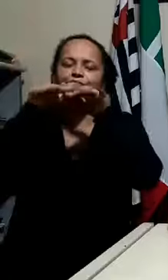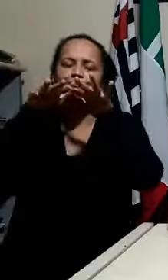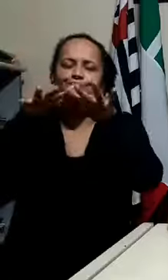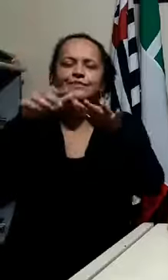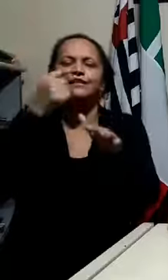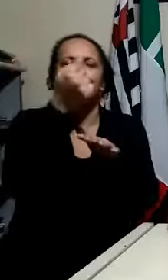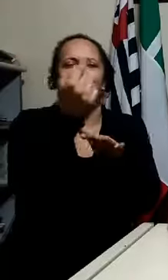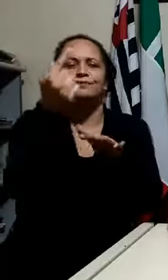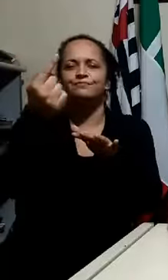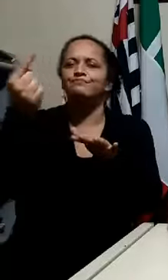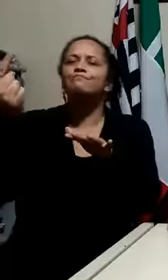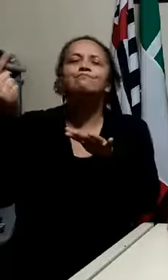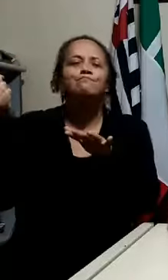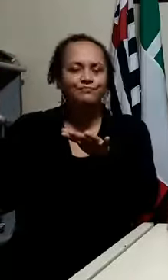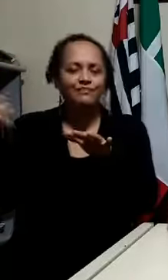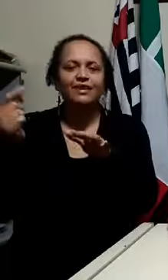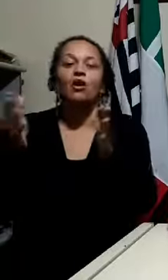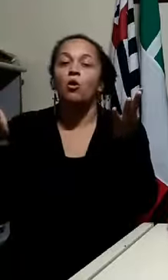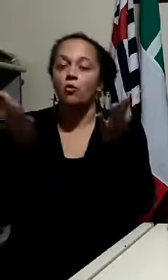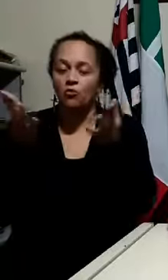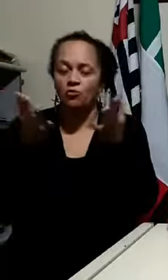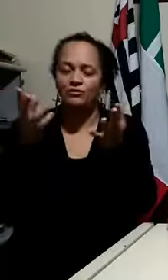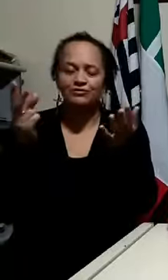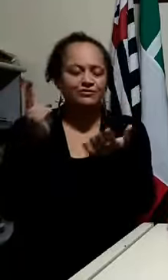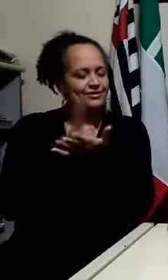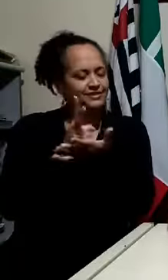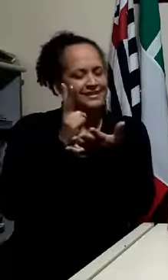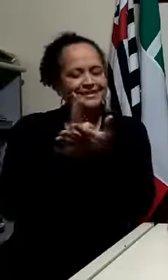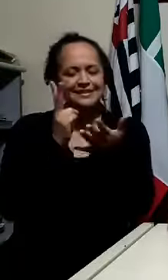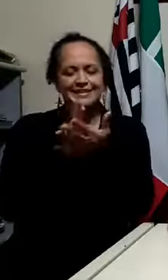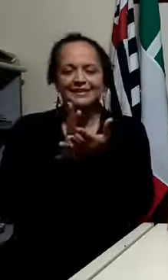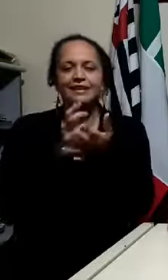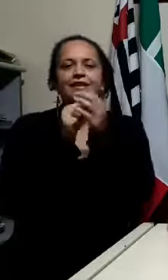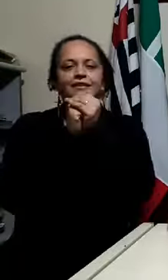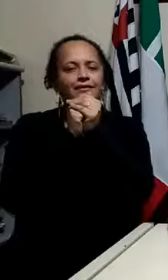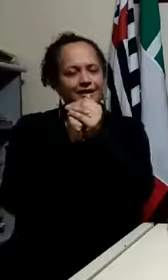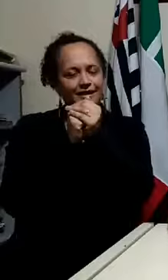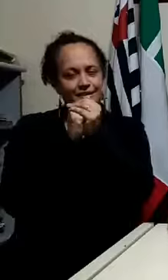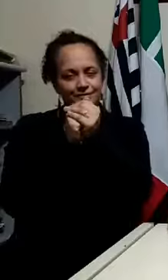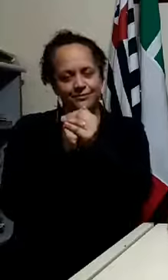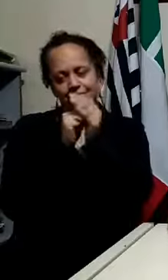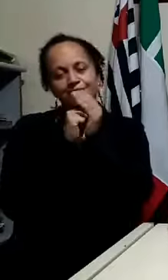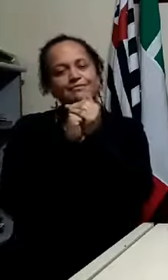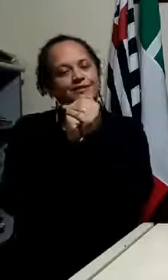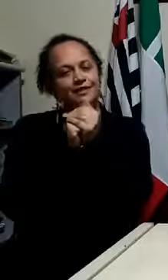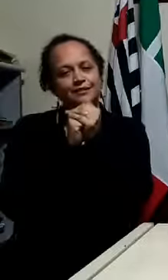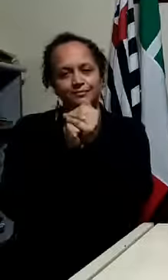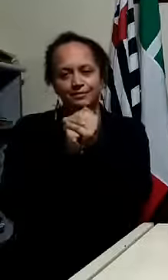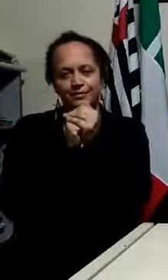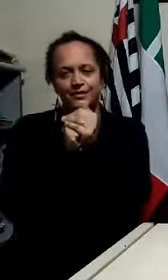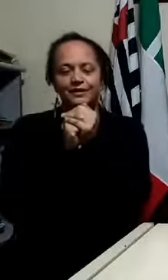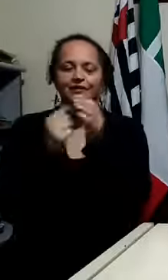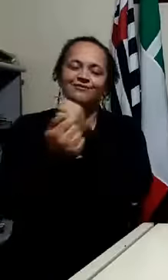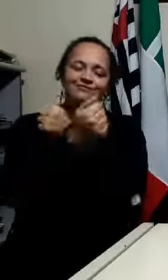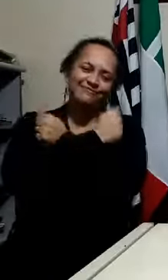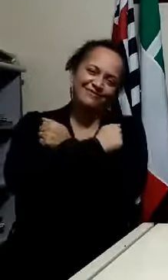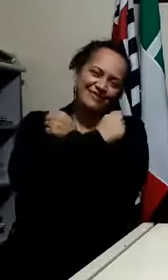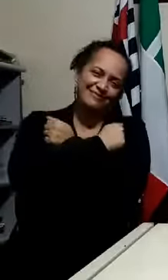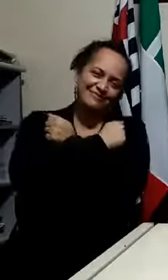tua vida, não somente hoje, mas para todo sempre. Amém e amém. Um grande abraço